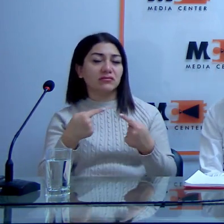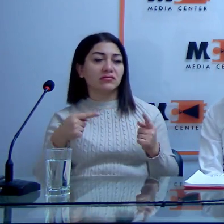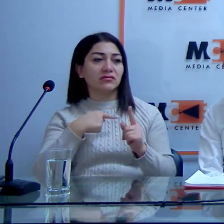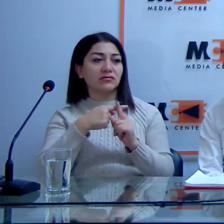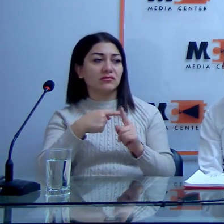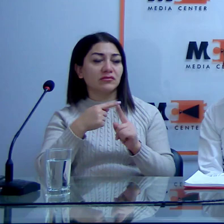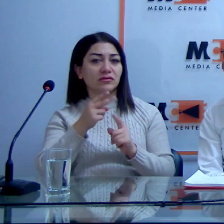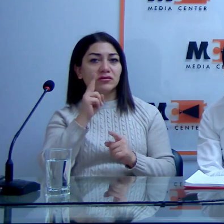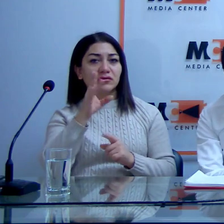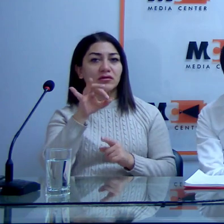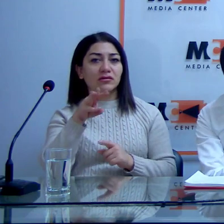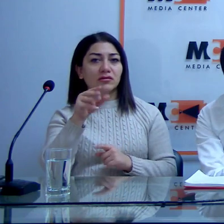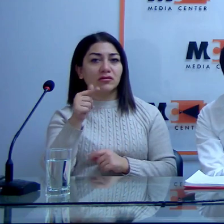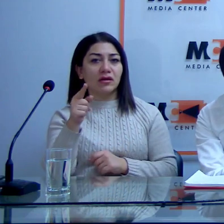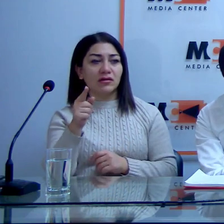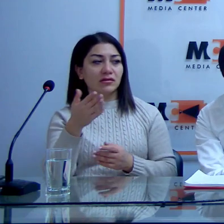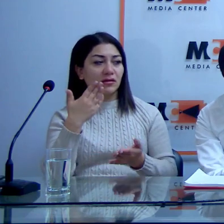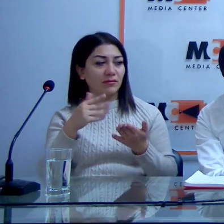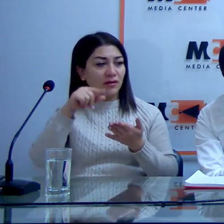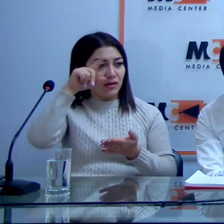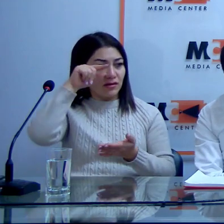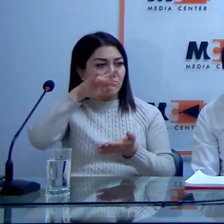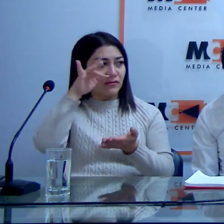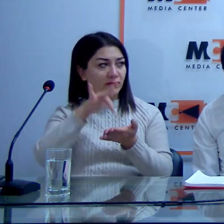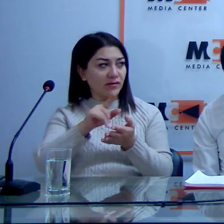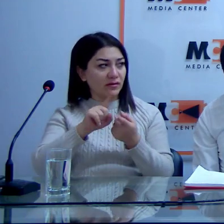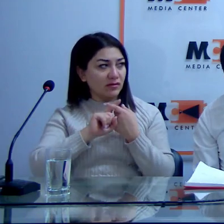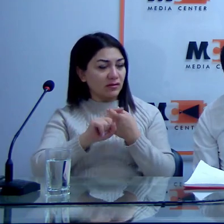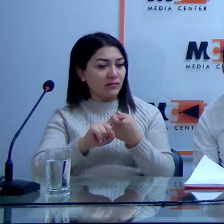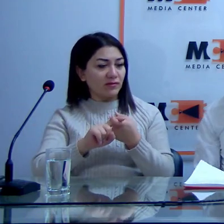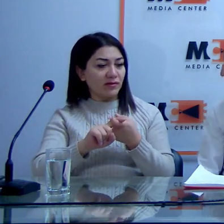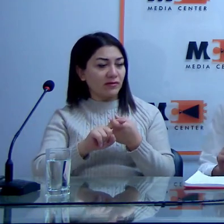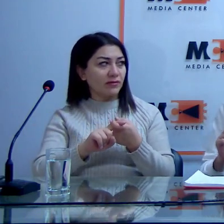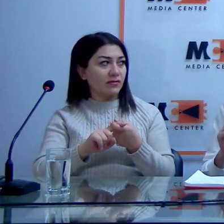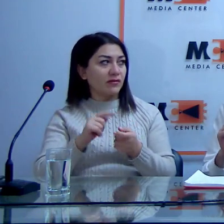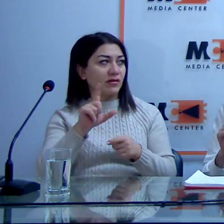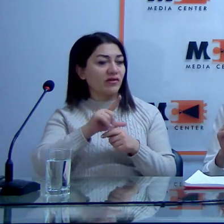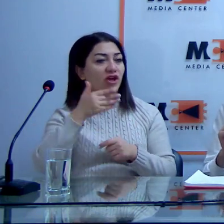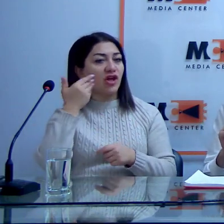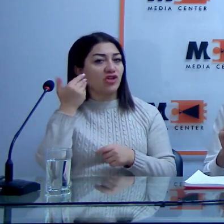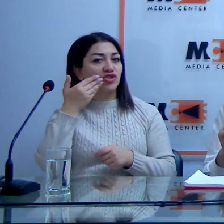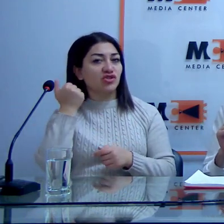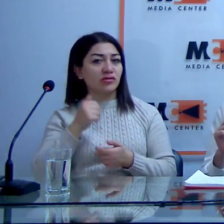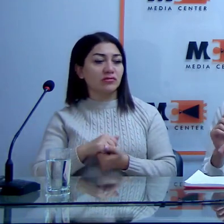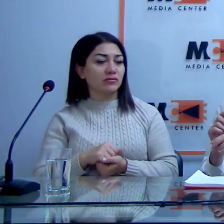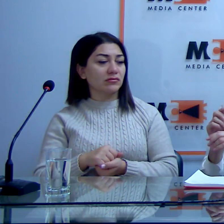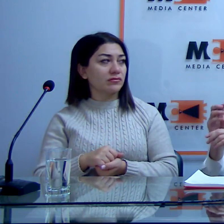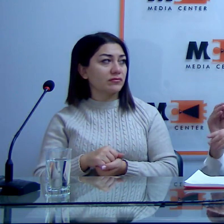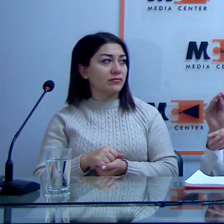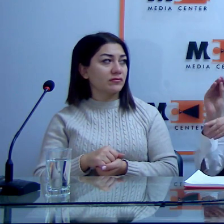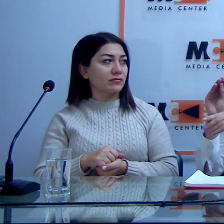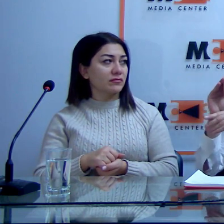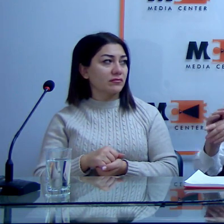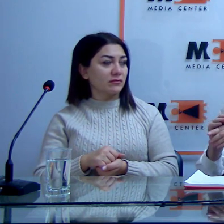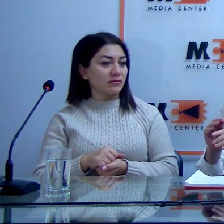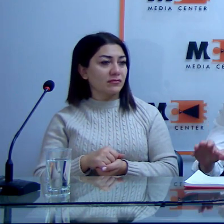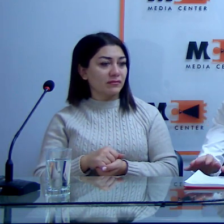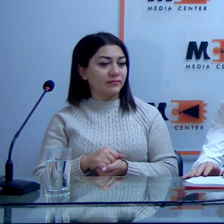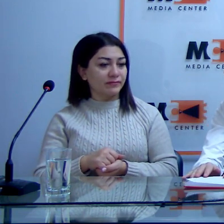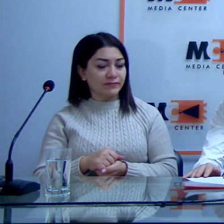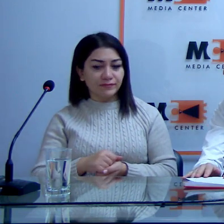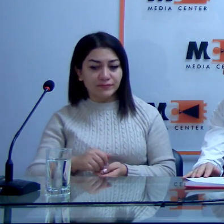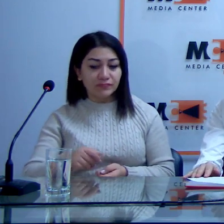Միջդեռ օրինակ Կոտայքի դեպքում մայրաքաղաքի հետ կապը շատ ավելի հեշտ է։ Շատ լավ։